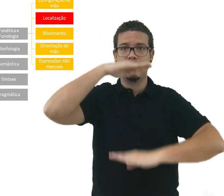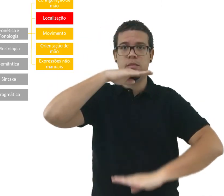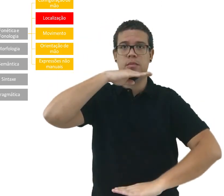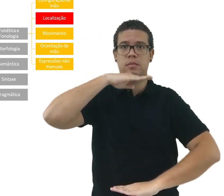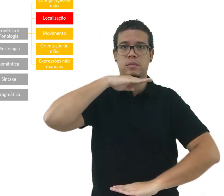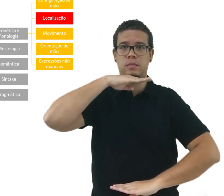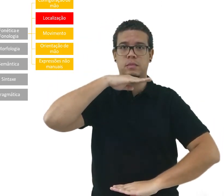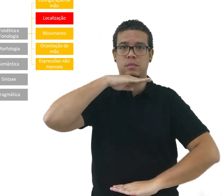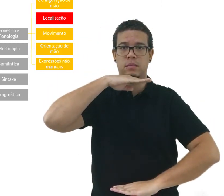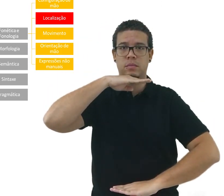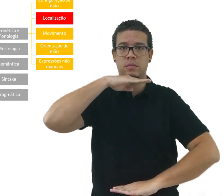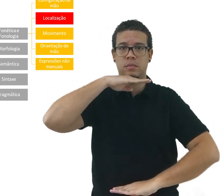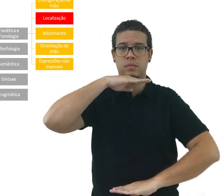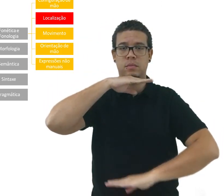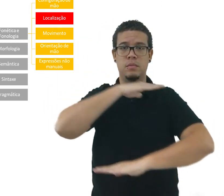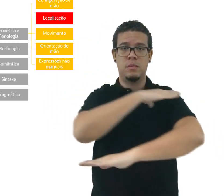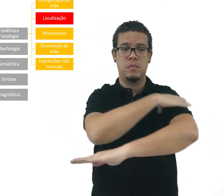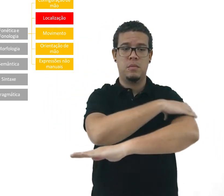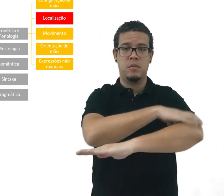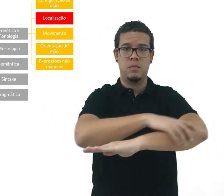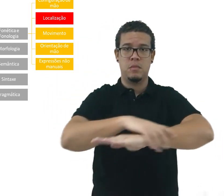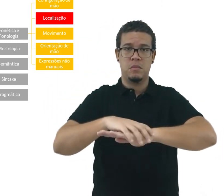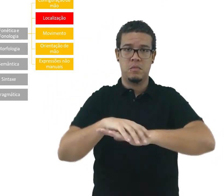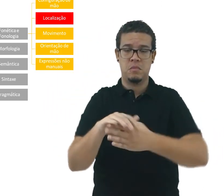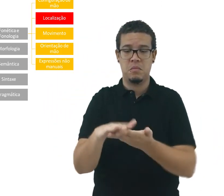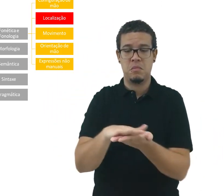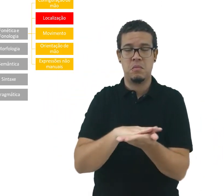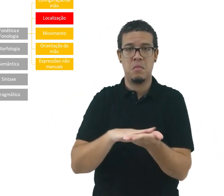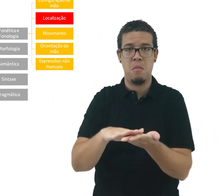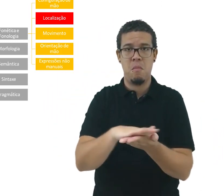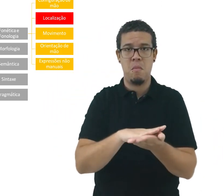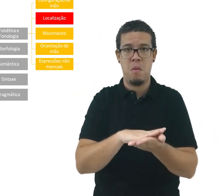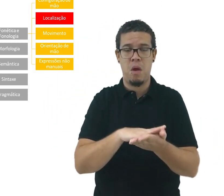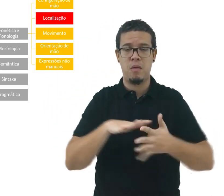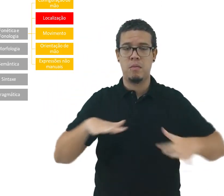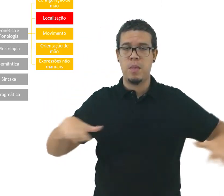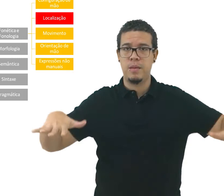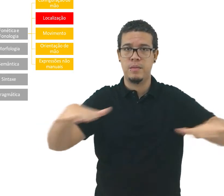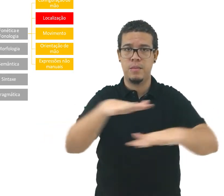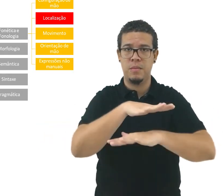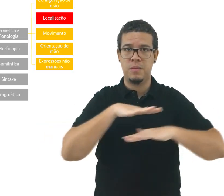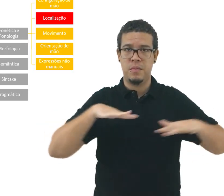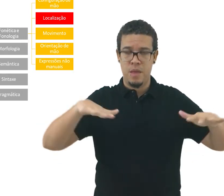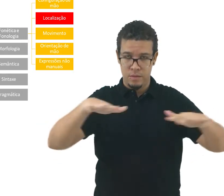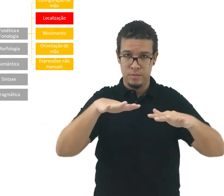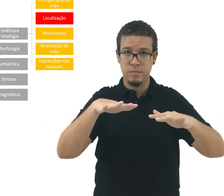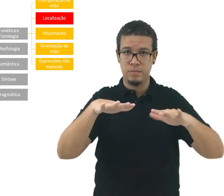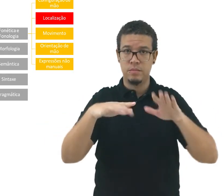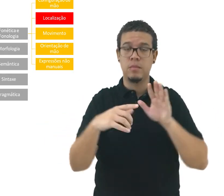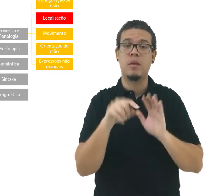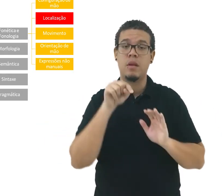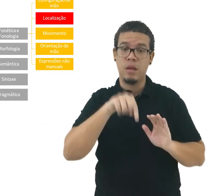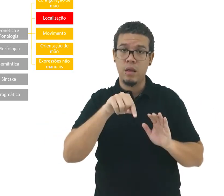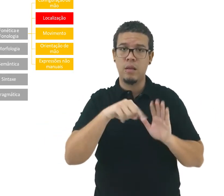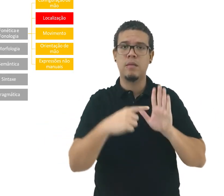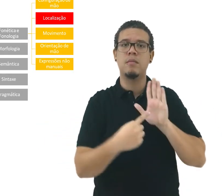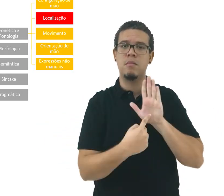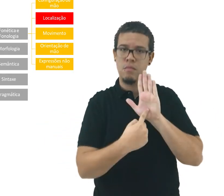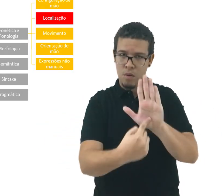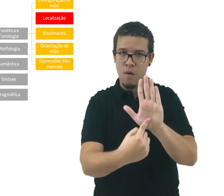parte superior, na cabeça, no tronco, nos braços, na mão ou no espaço neutro.